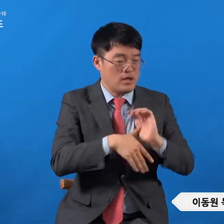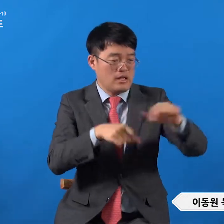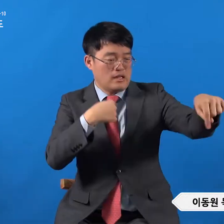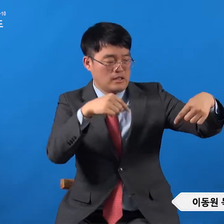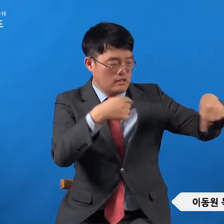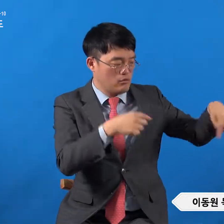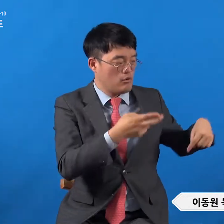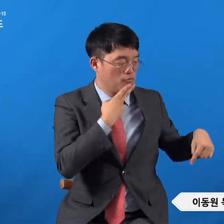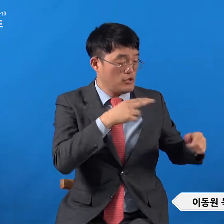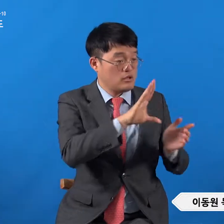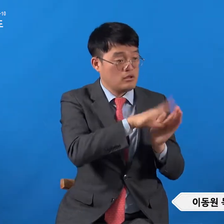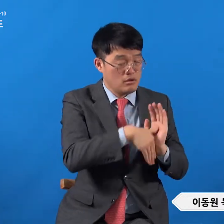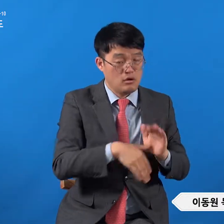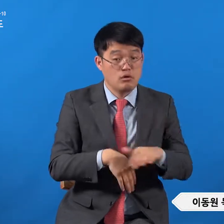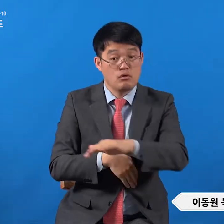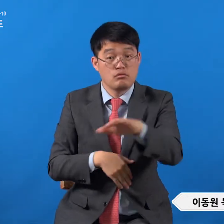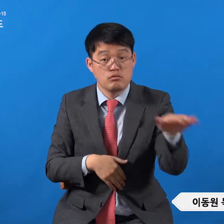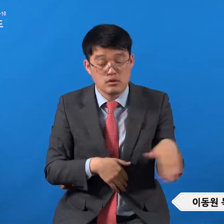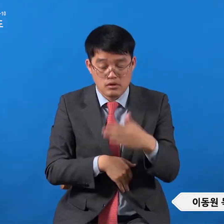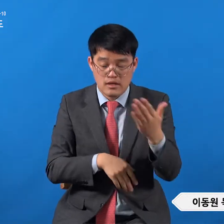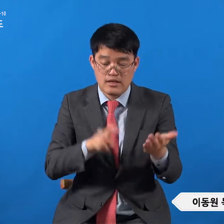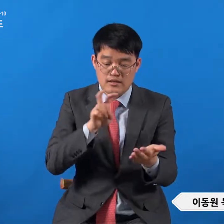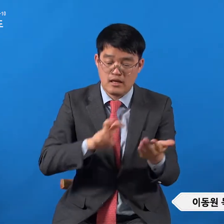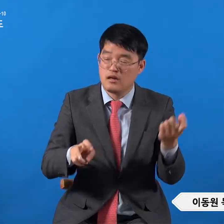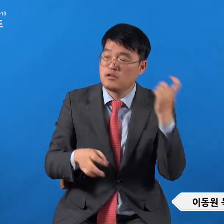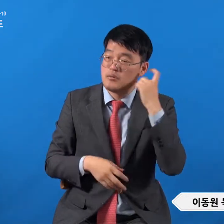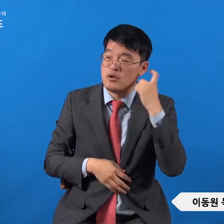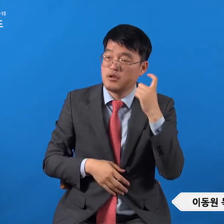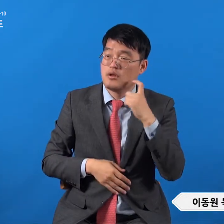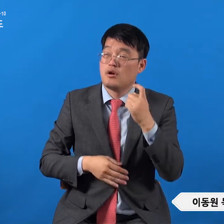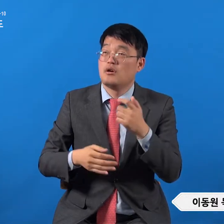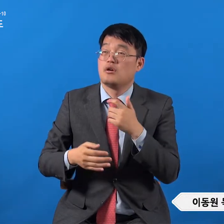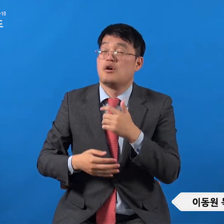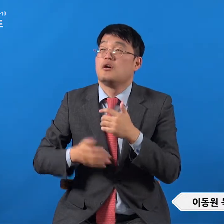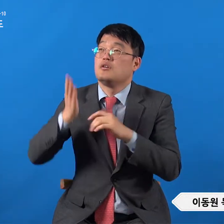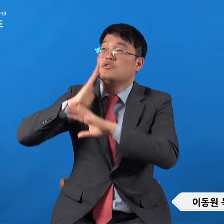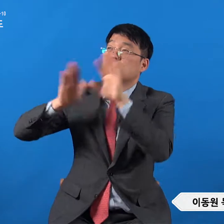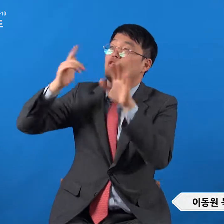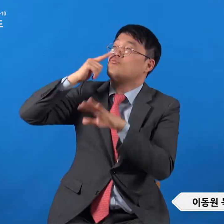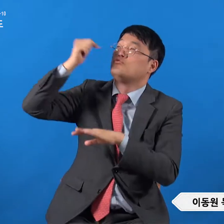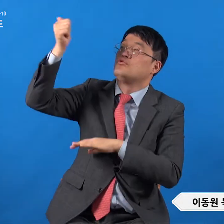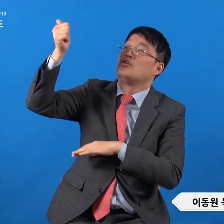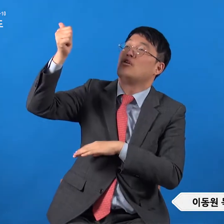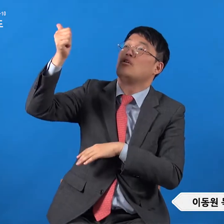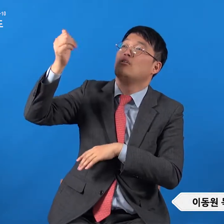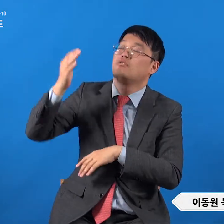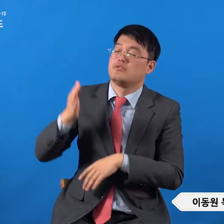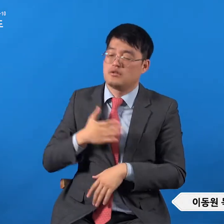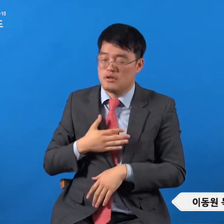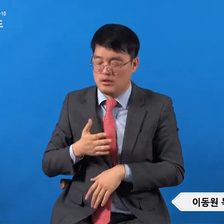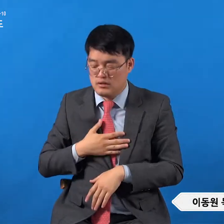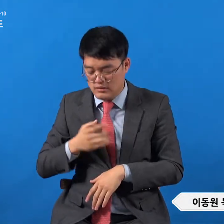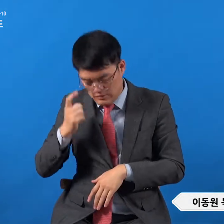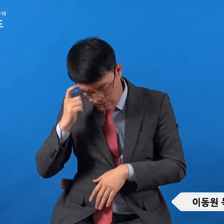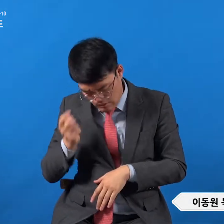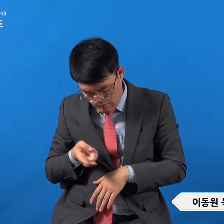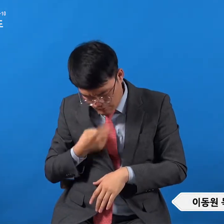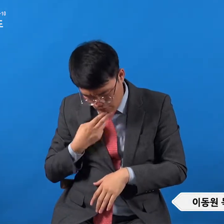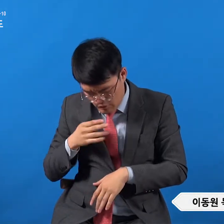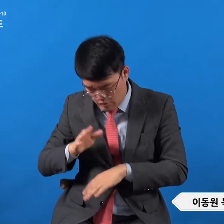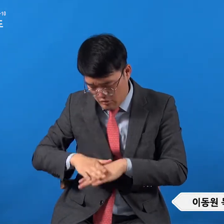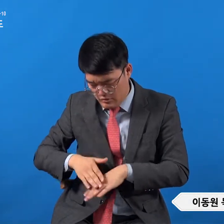지도자도 없었던 그때 우리는 이 찬양을 부르면서 천부여 의지옵소서 손들고